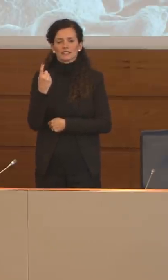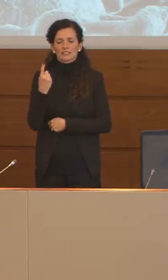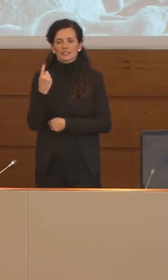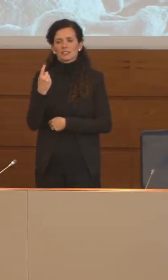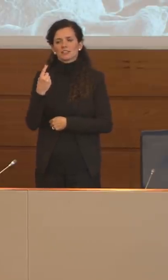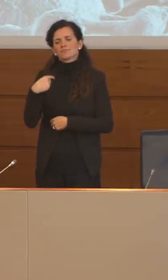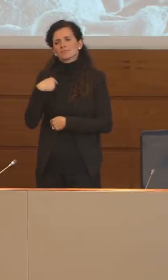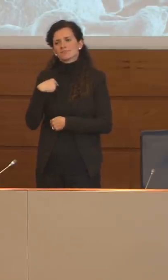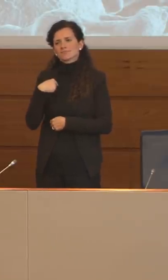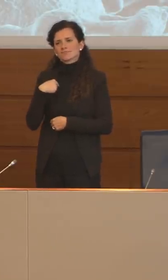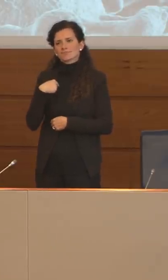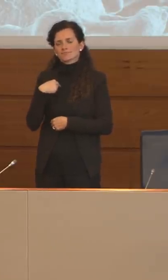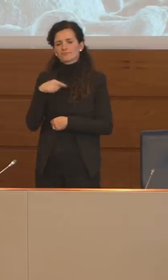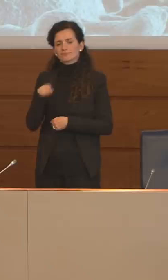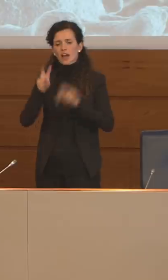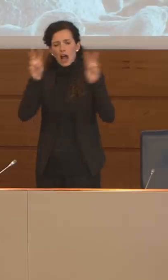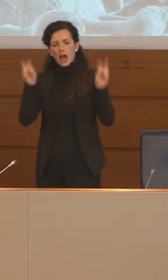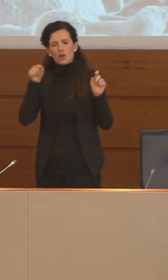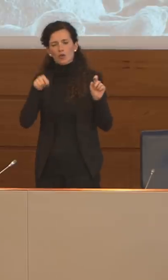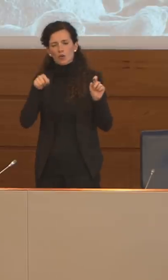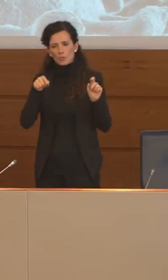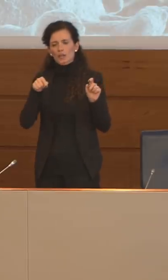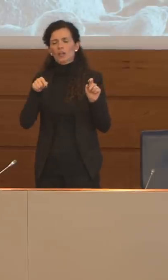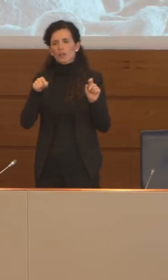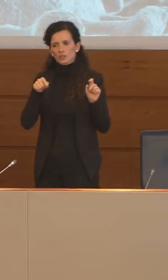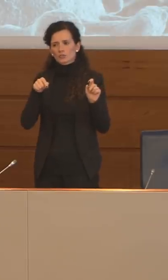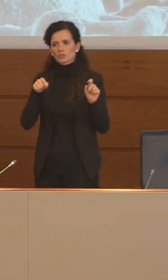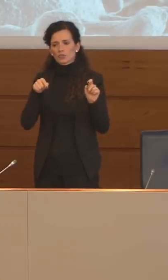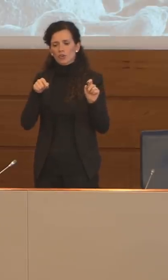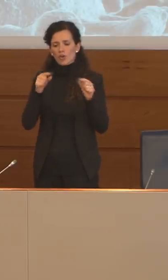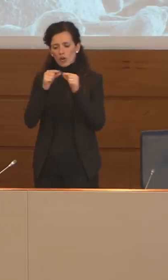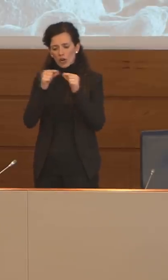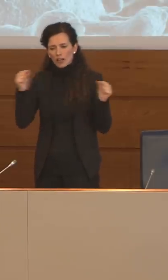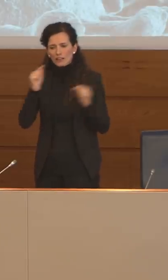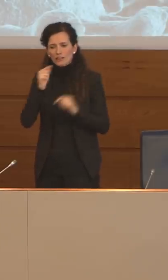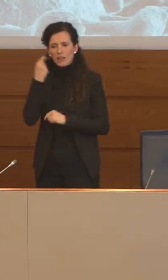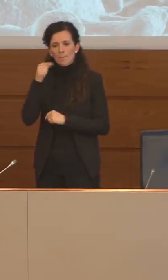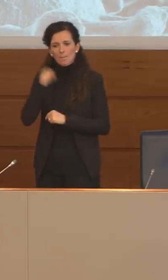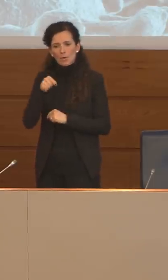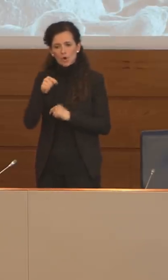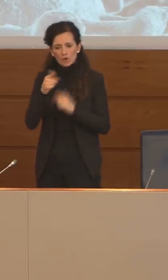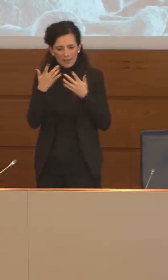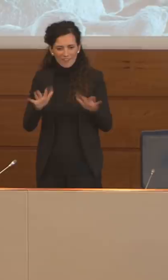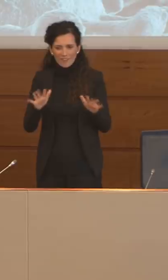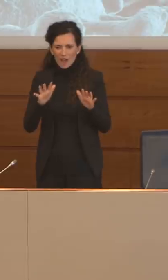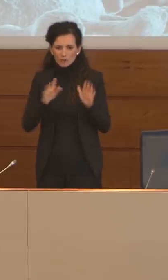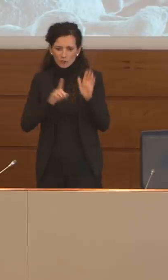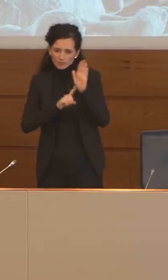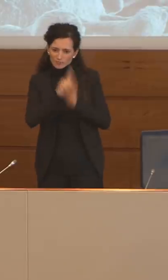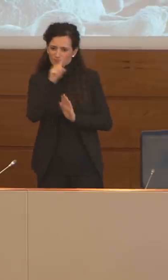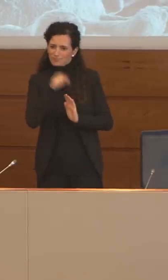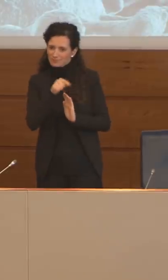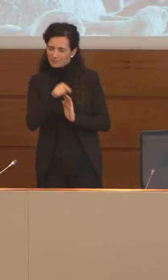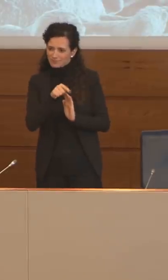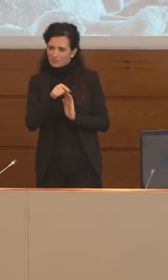tocco l'argomento che pertiene ai tamponi realizzati per